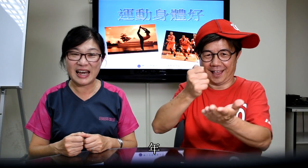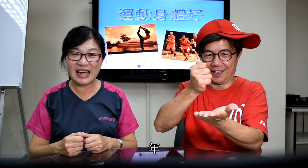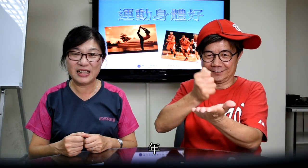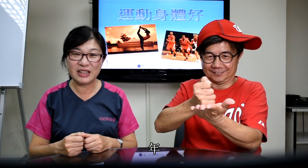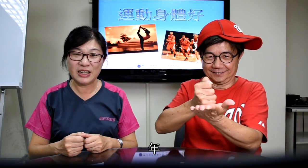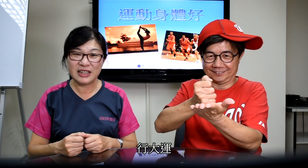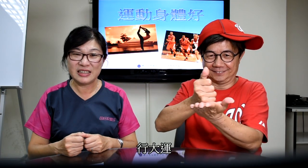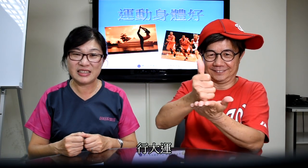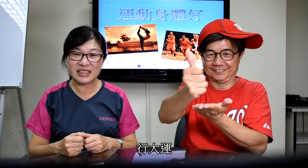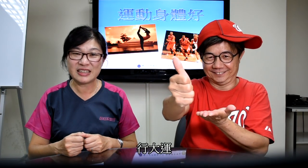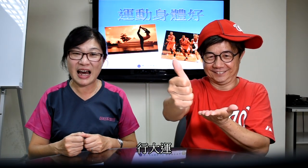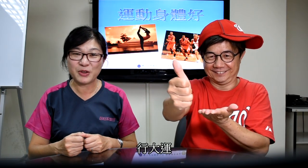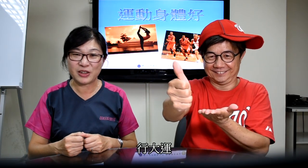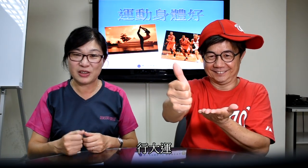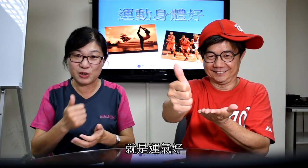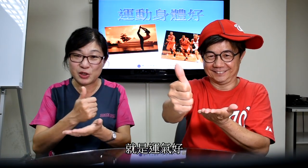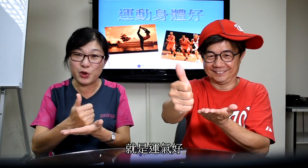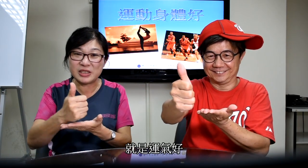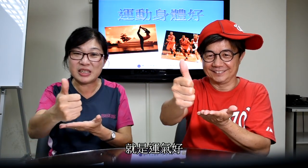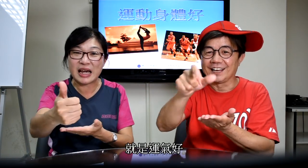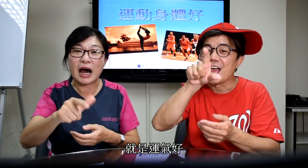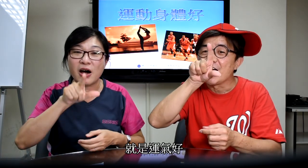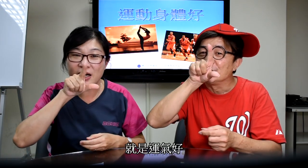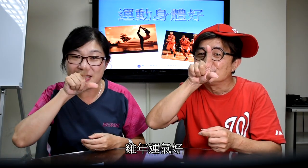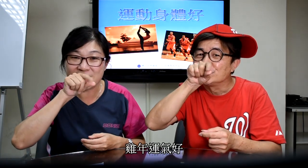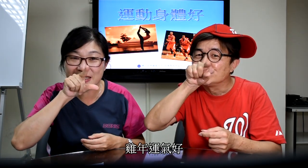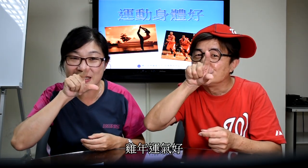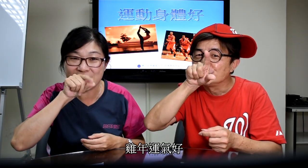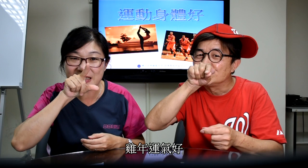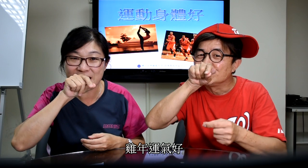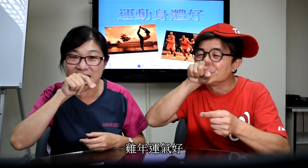年行大运，就是运气好，鸡